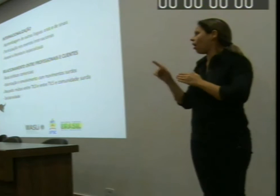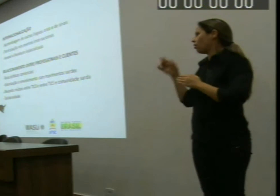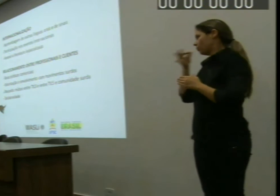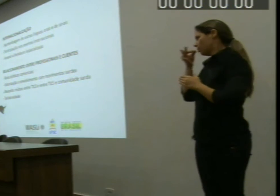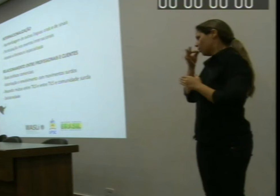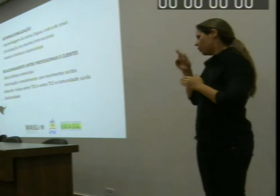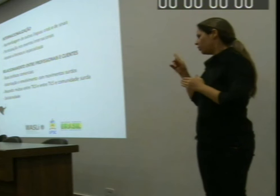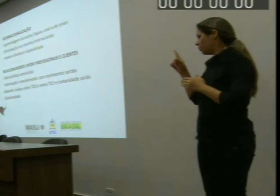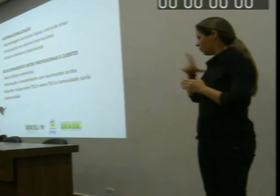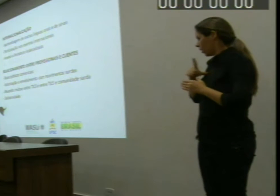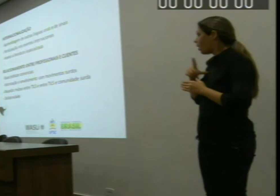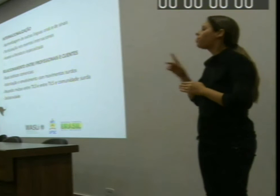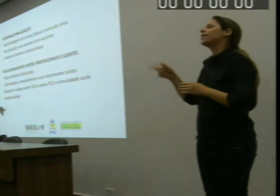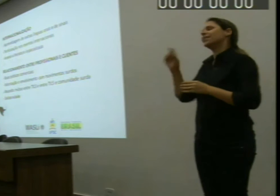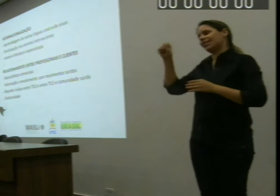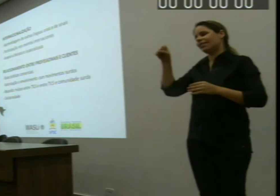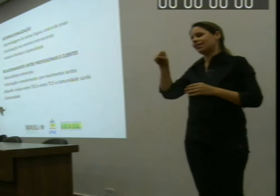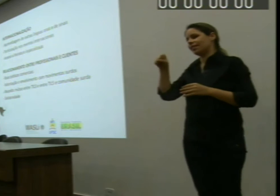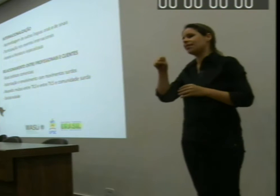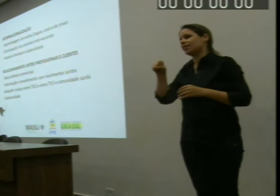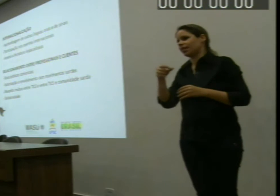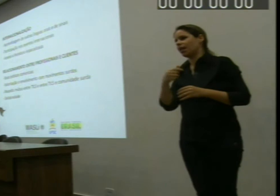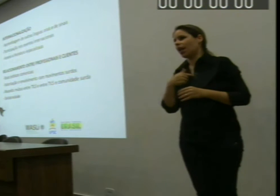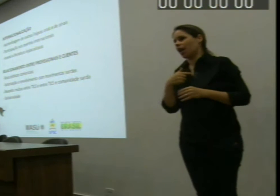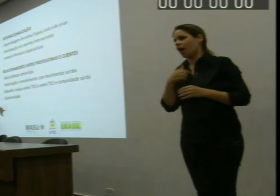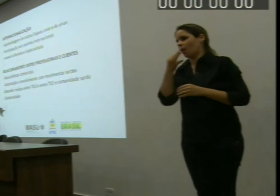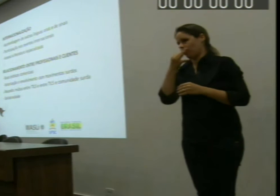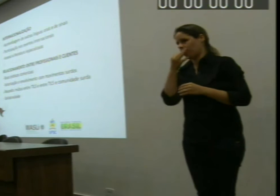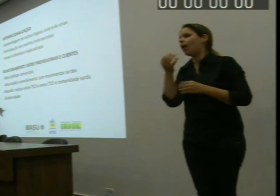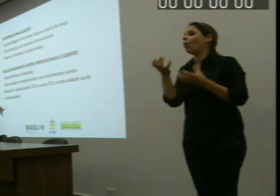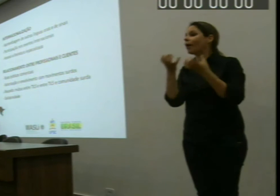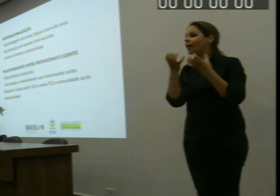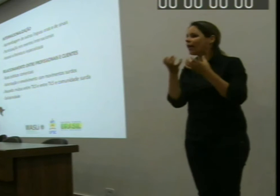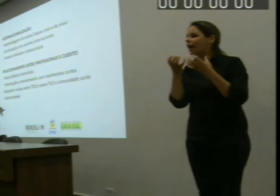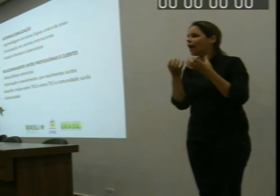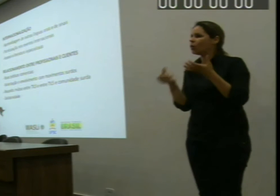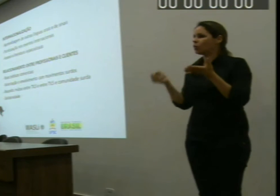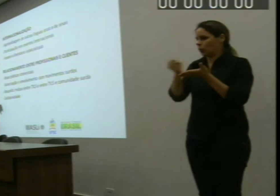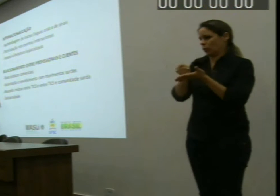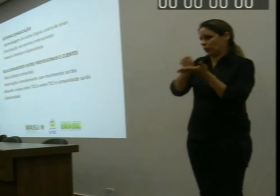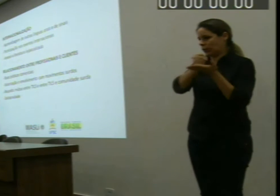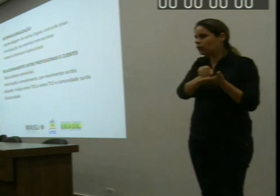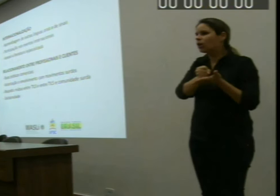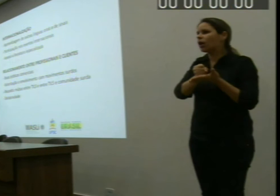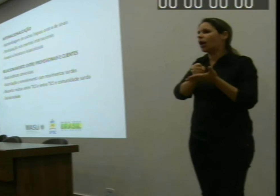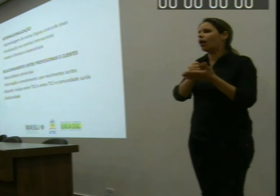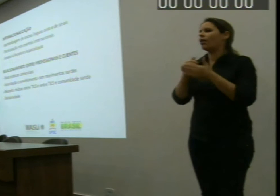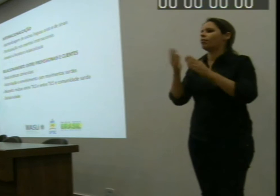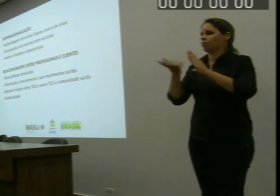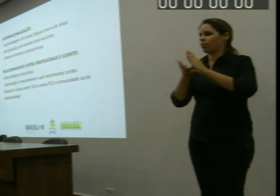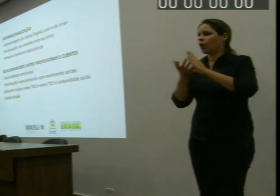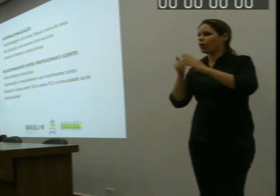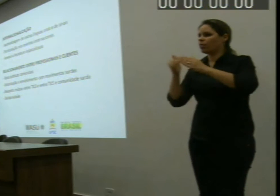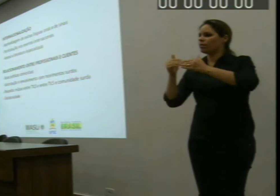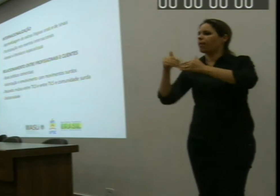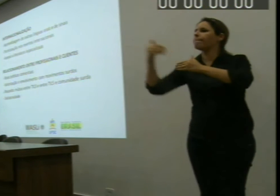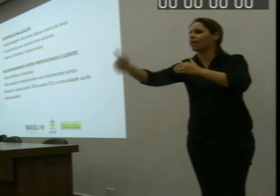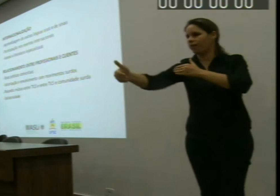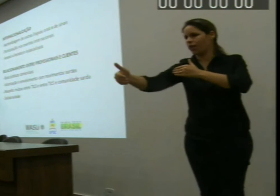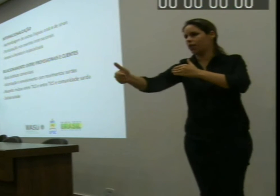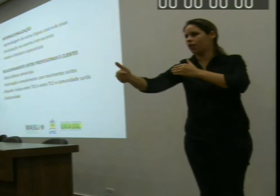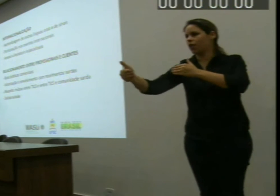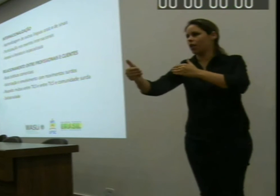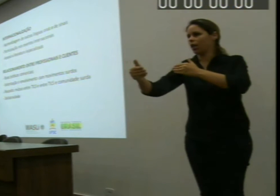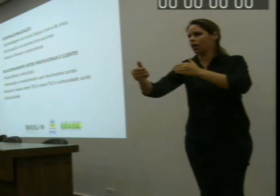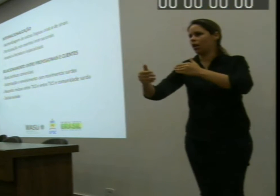já já formei com com outros dois colegas meus da casa civil mesmo um uma comissão pra gente fazer os